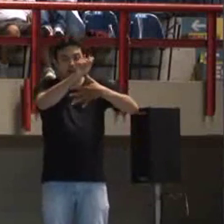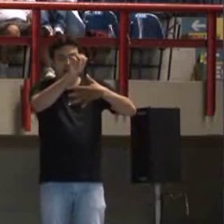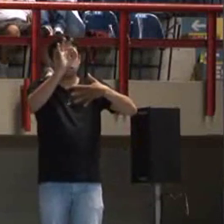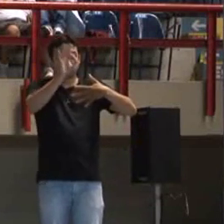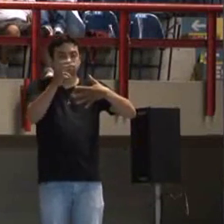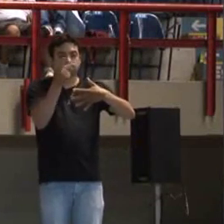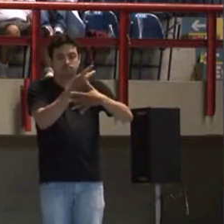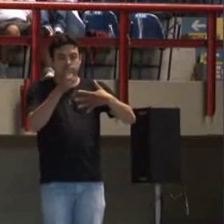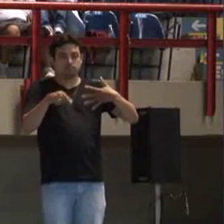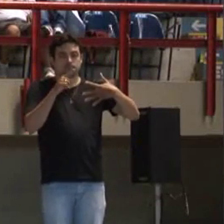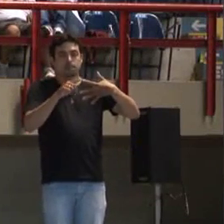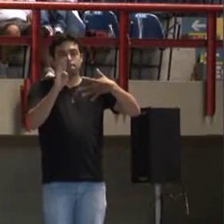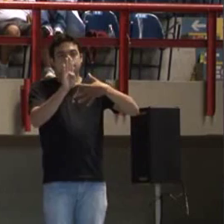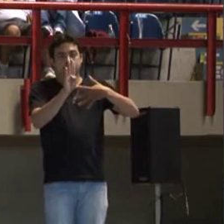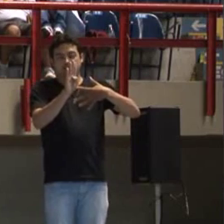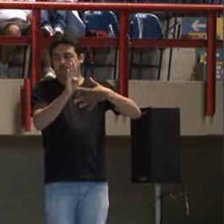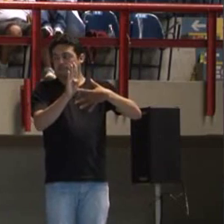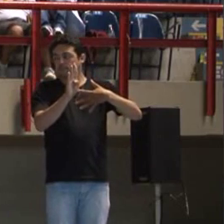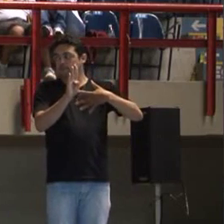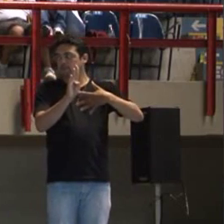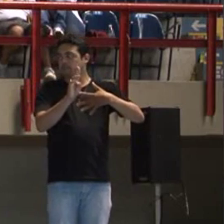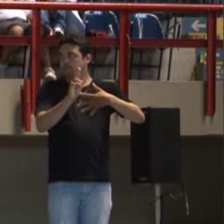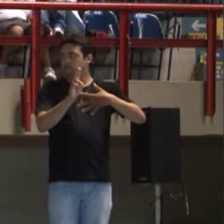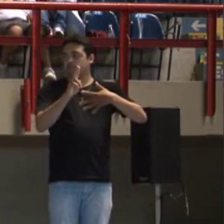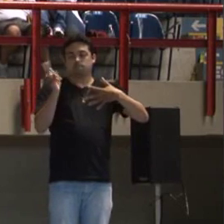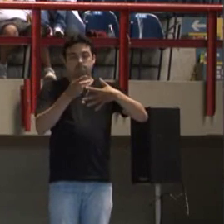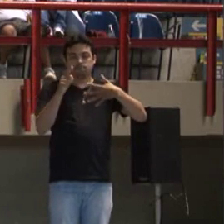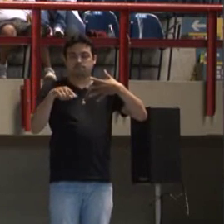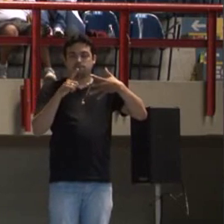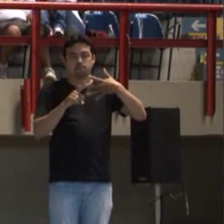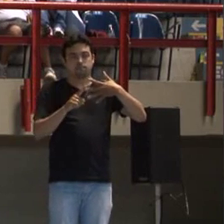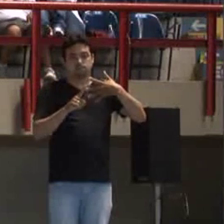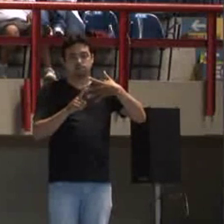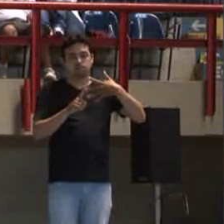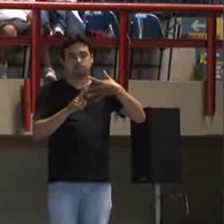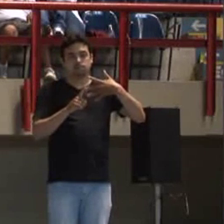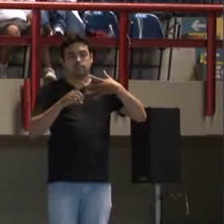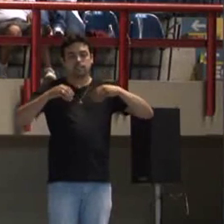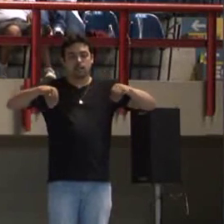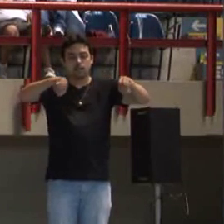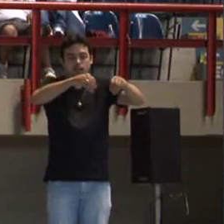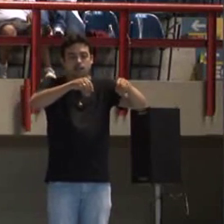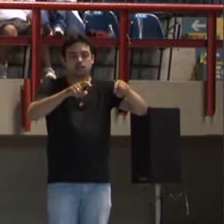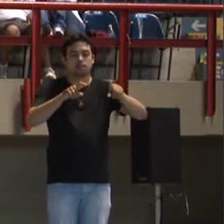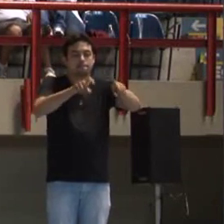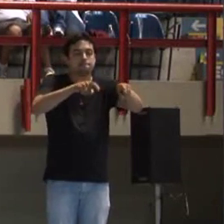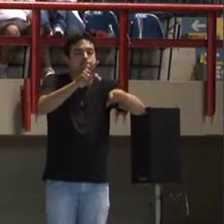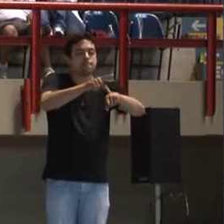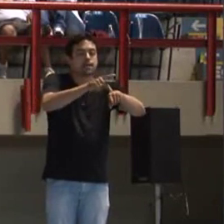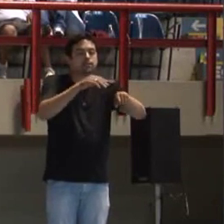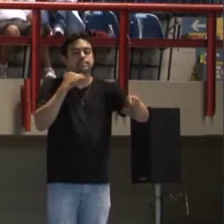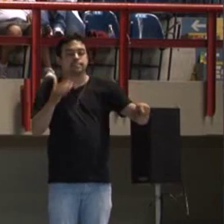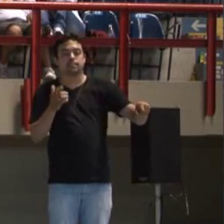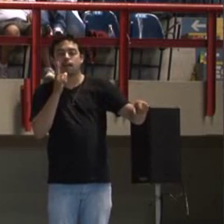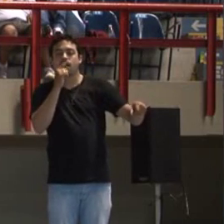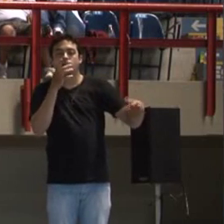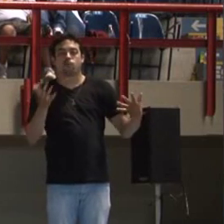mais importante. O B não é mais o importante. Tem solo ricos em minério. De que adianta eu ter pedra sem água?